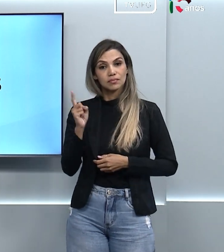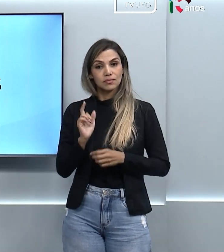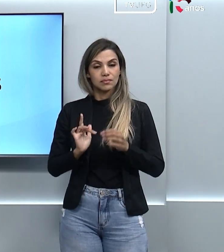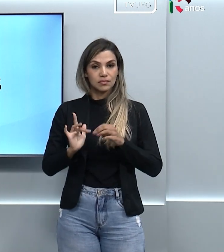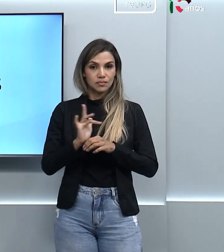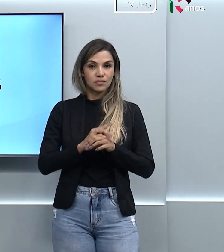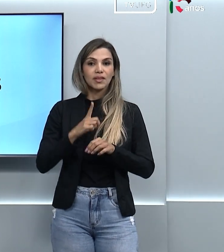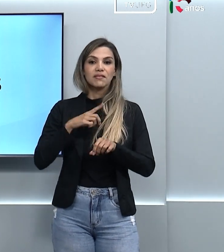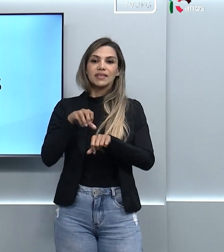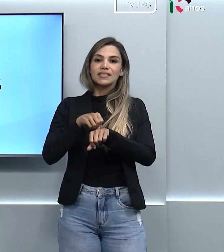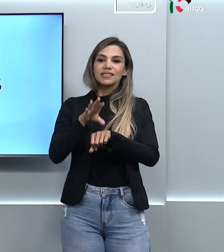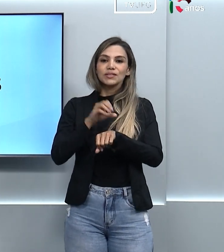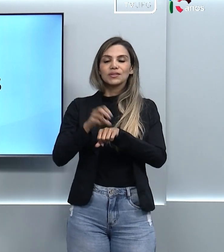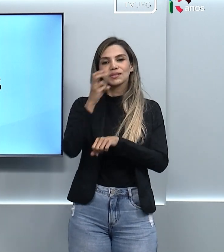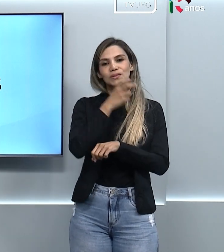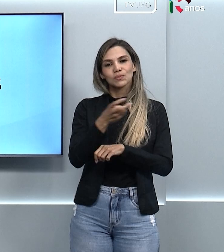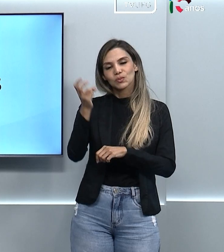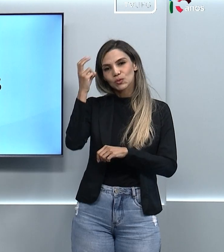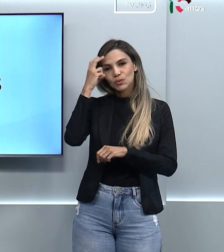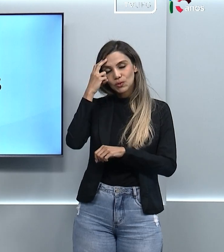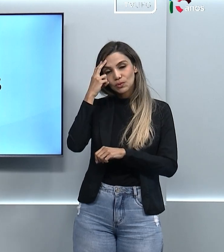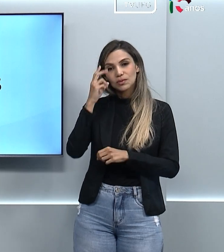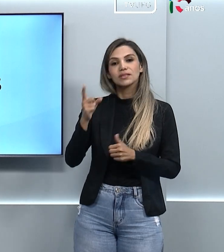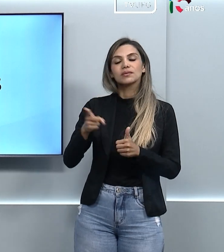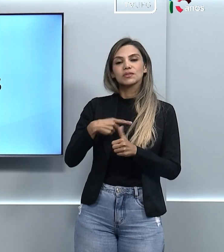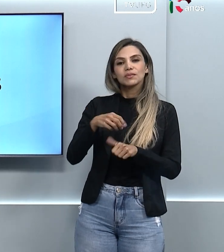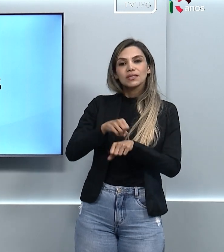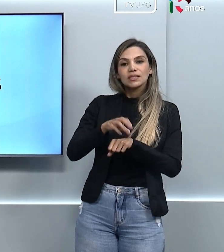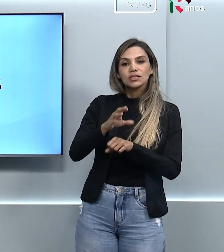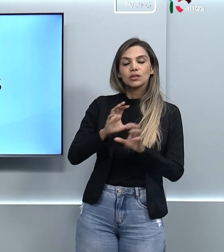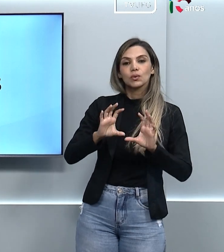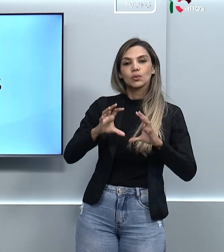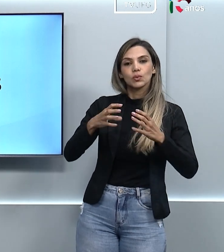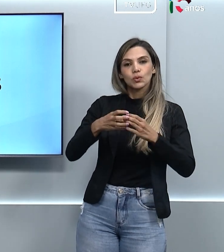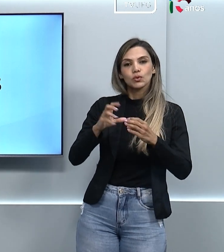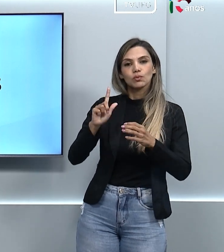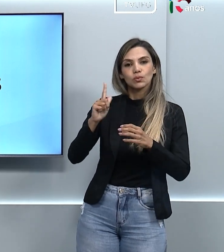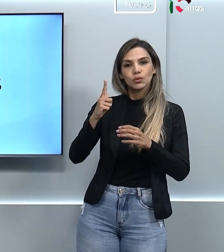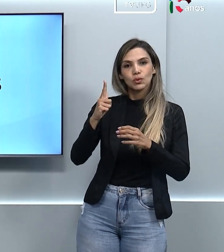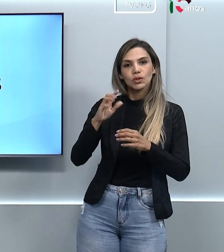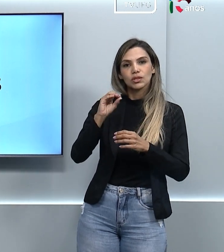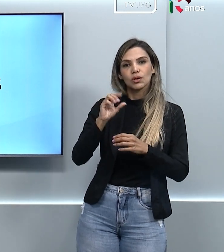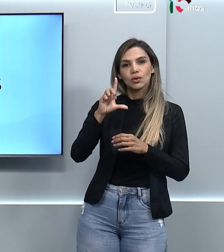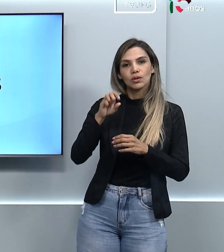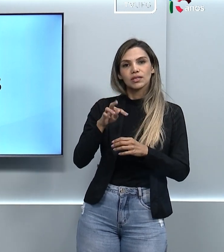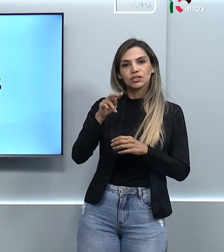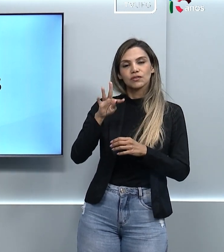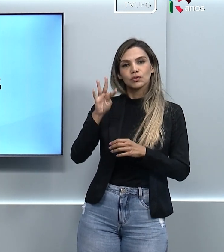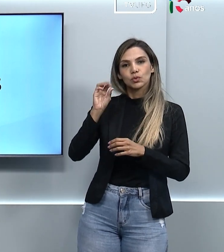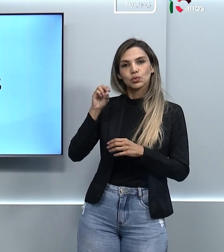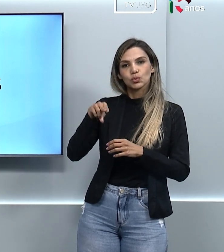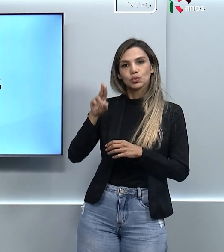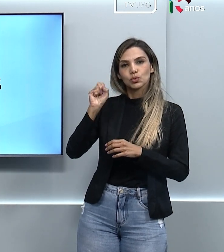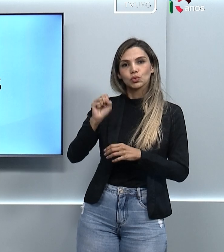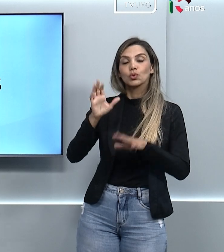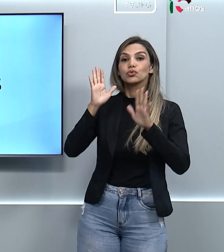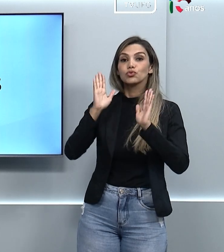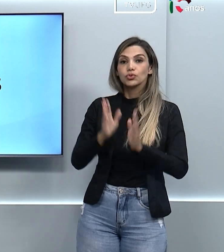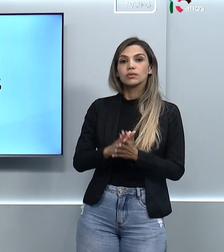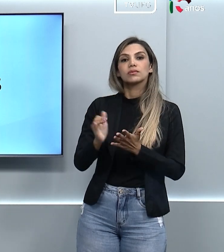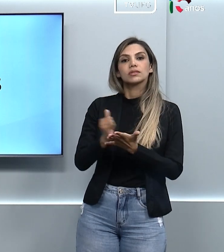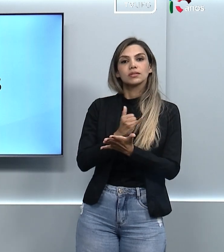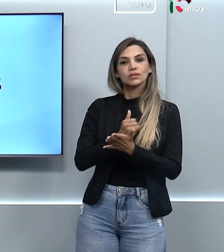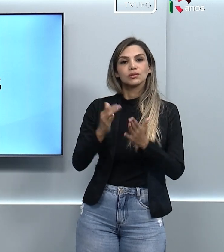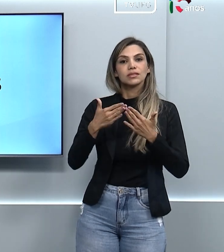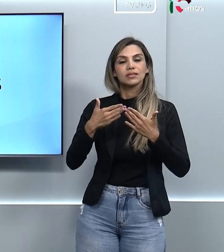para as nossas dicas culturais. A primeira delas é que o grupo goiano Coletivo Tonus está com inscrições abertas para 2